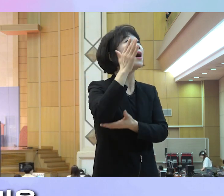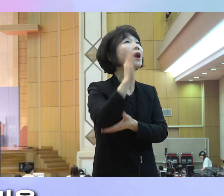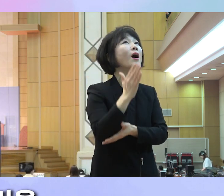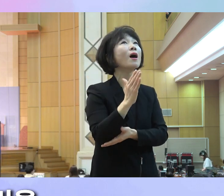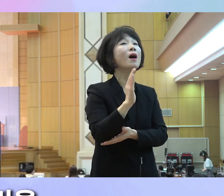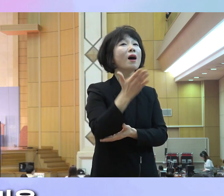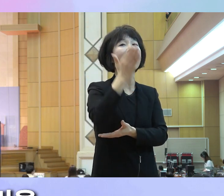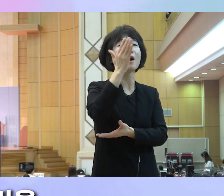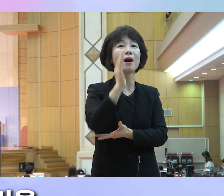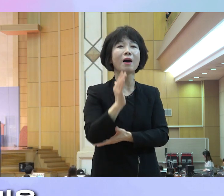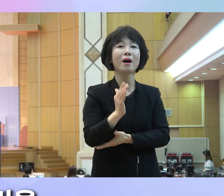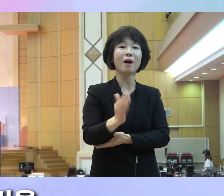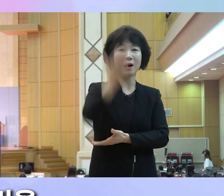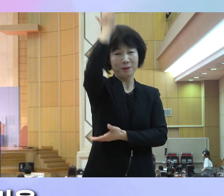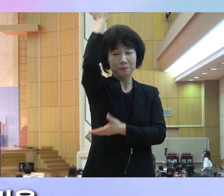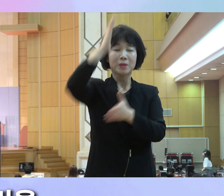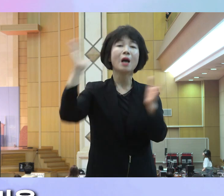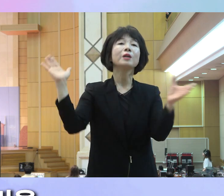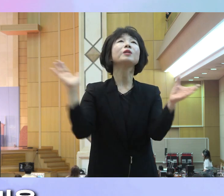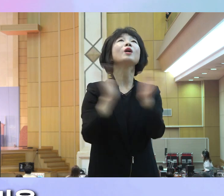영광